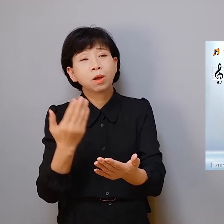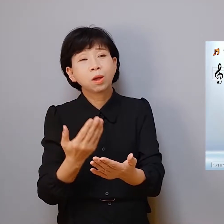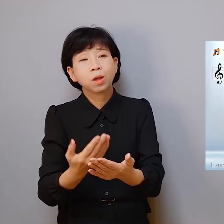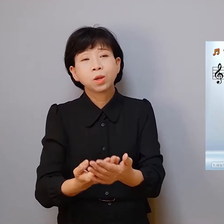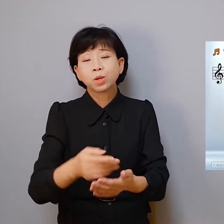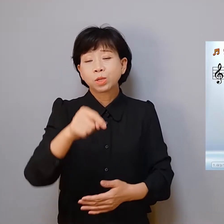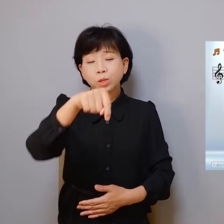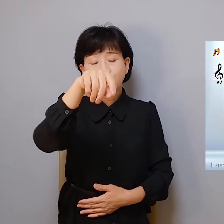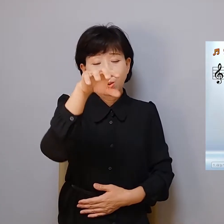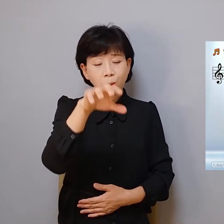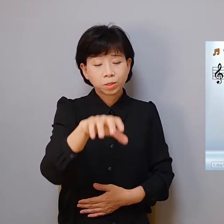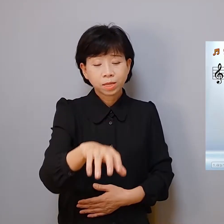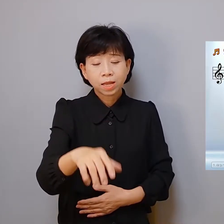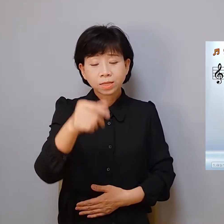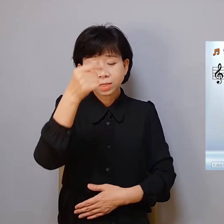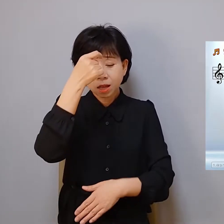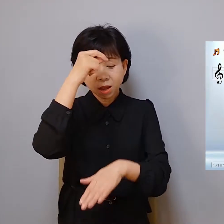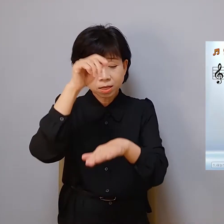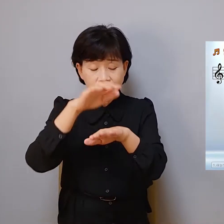앉으소서